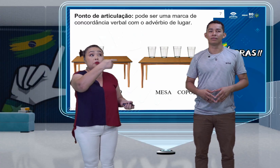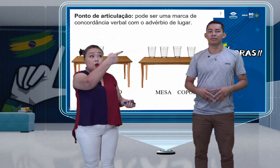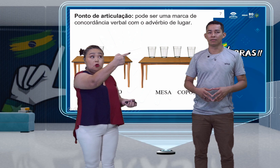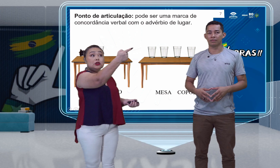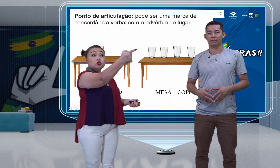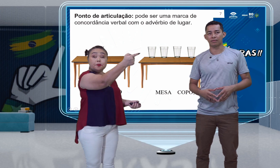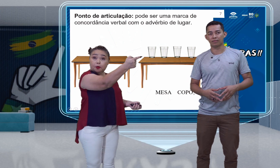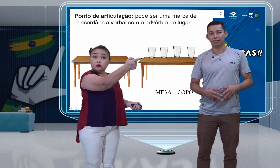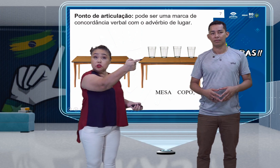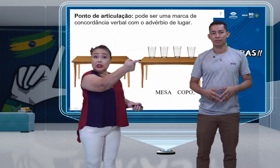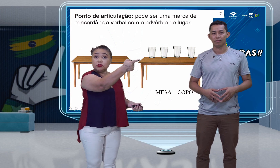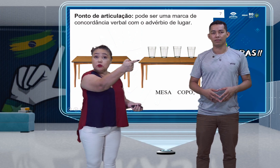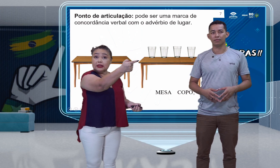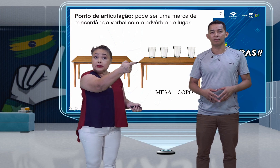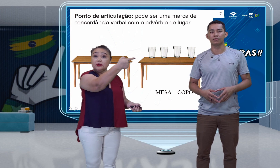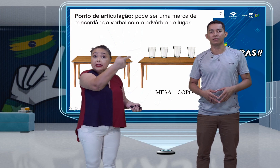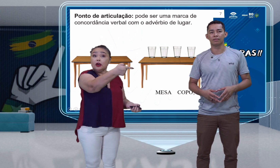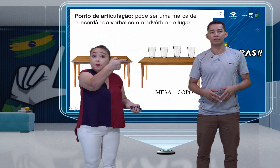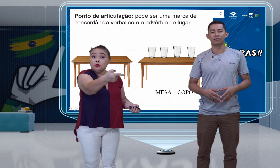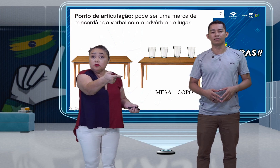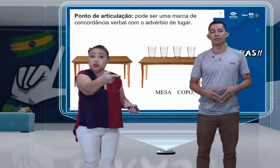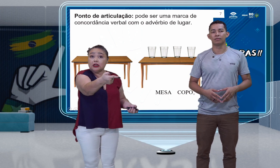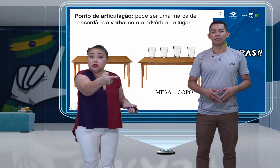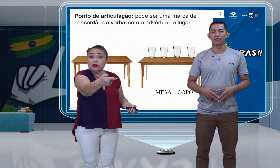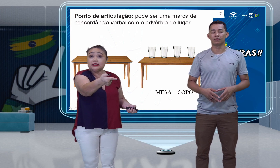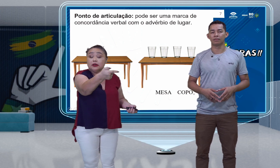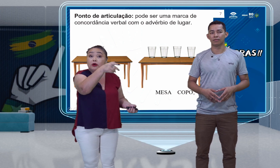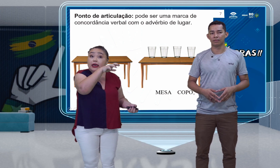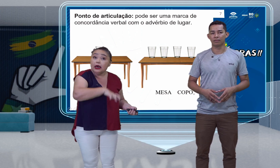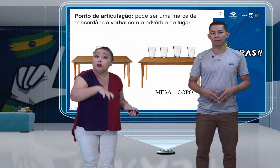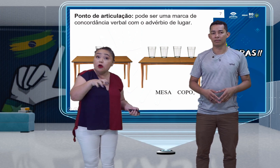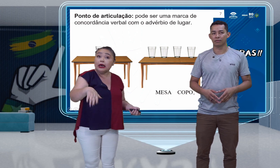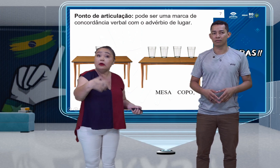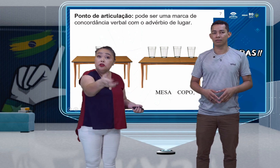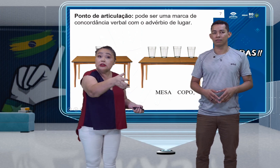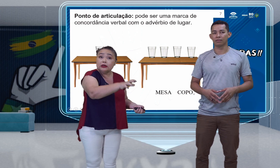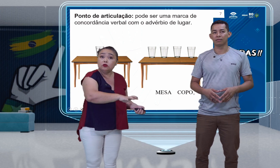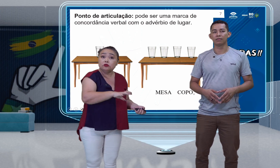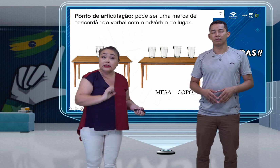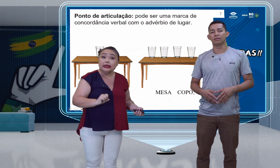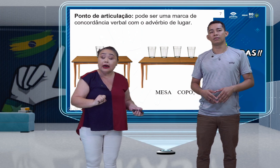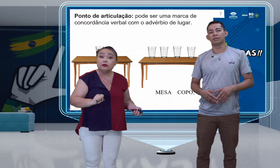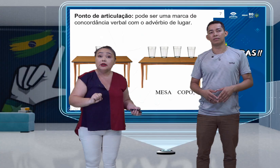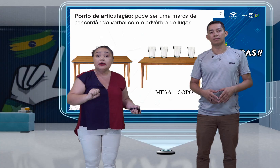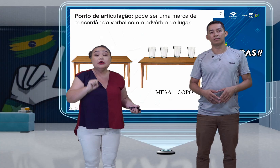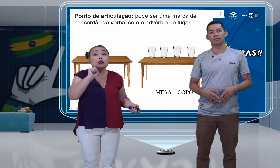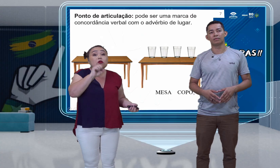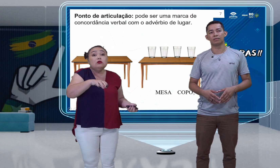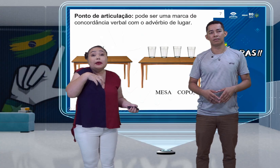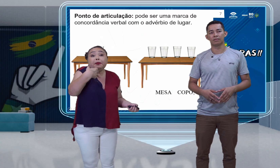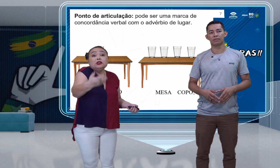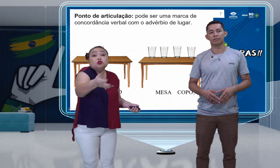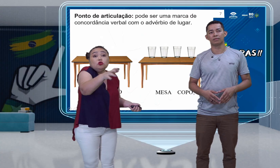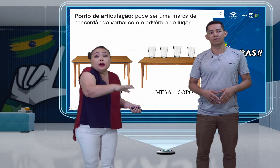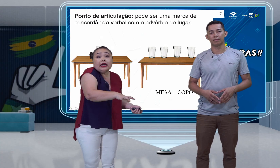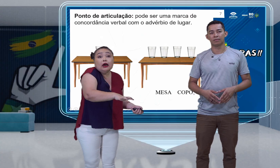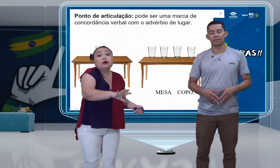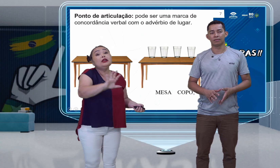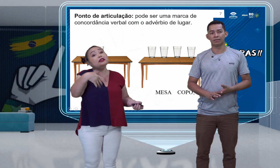por conta do ponto de articulação, o que é o ponto de articulação? É o local onde executa o sinal. Então, depende do local, ele tem